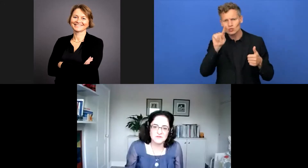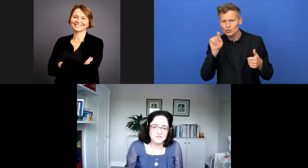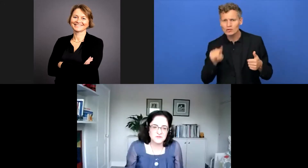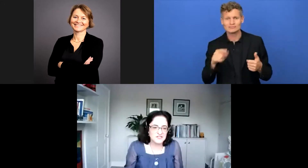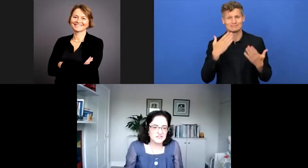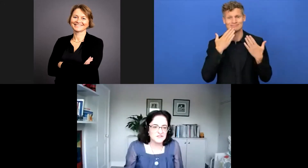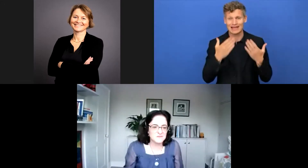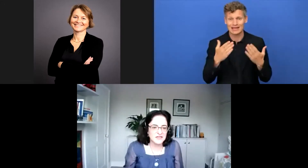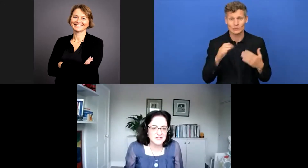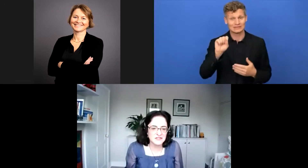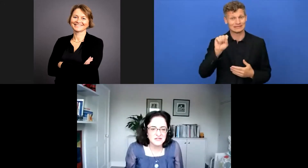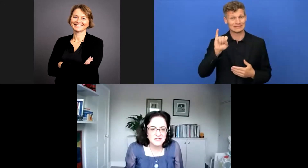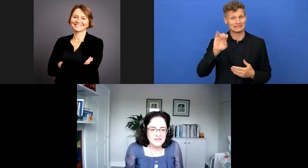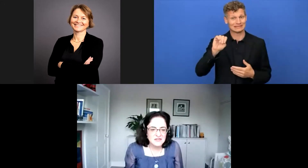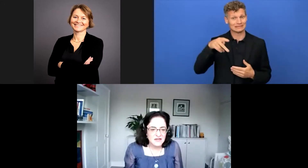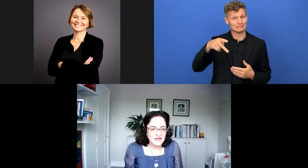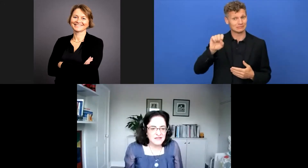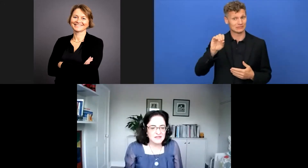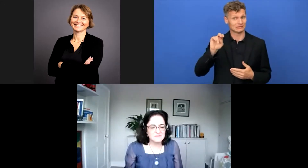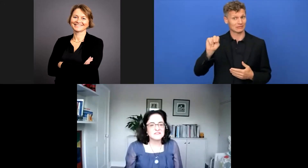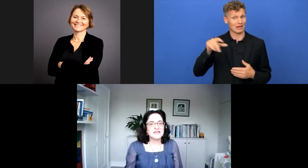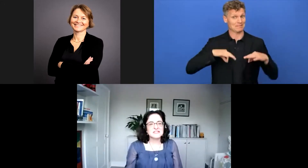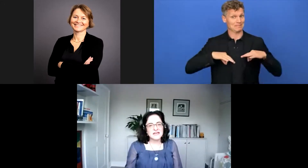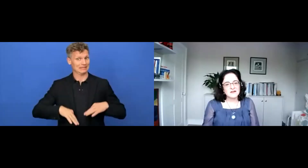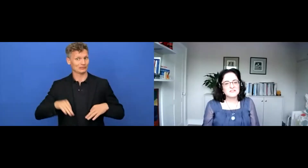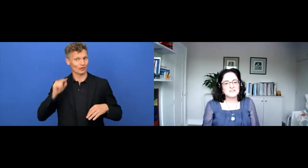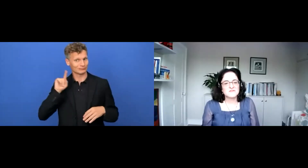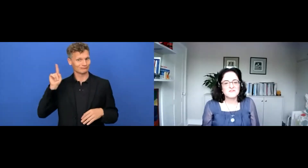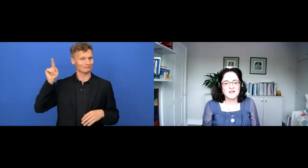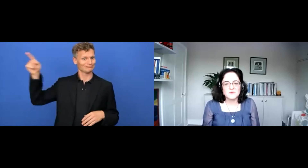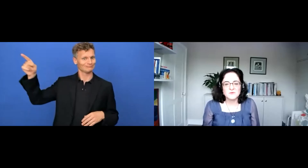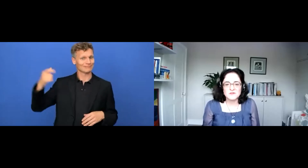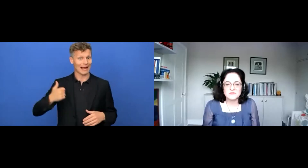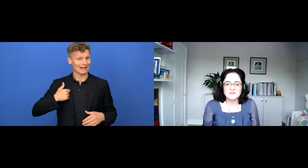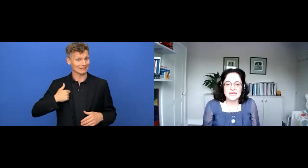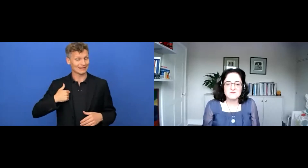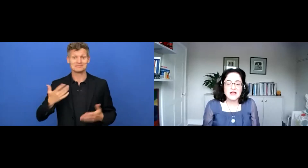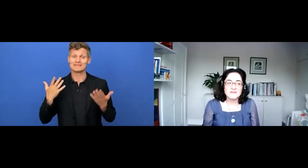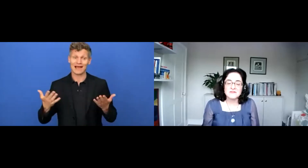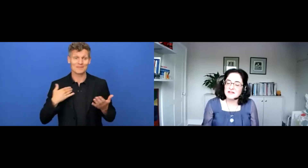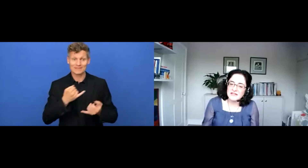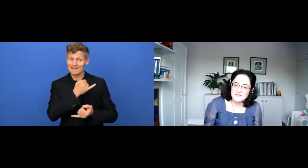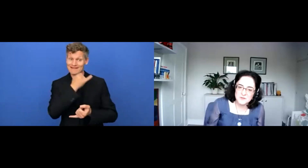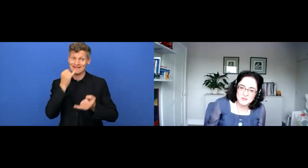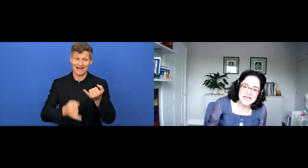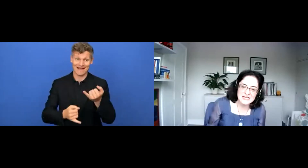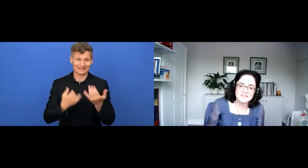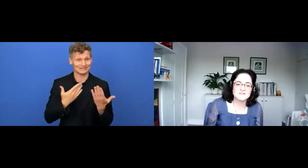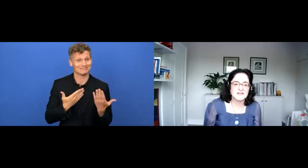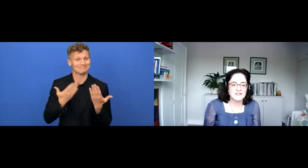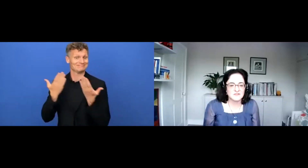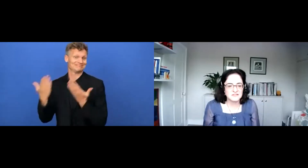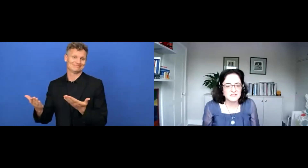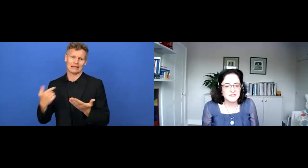toutes et tous pour vos interventions, vos questions. Merci, Monsieur le ministre Simpson, qui nous a rejoint depuis le Canada. Et c'est moi qui vais maintenant